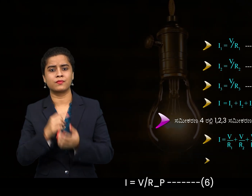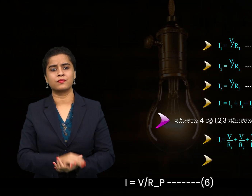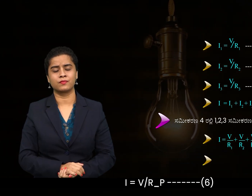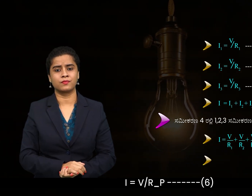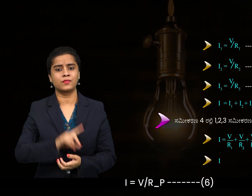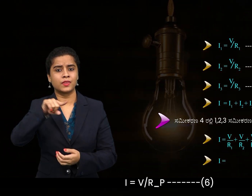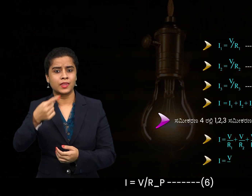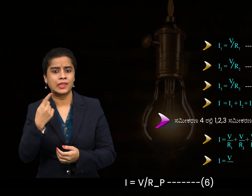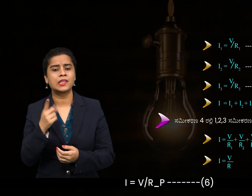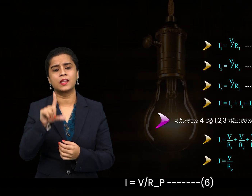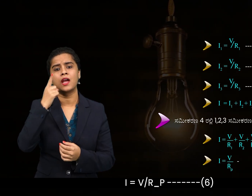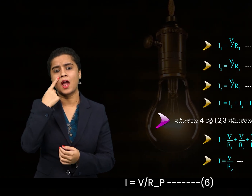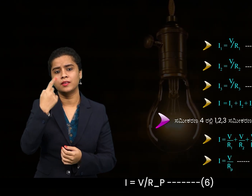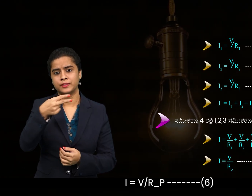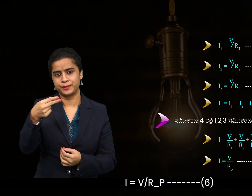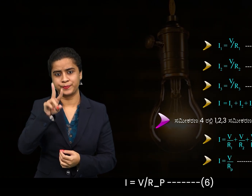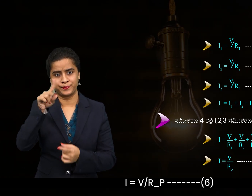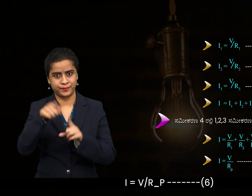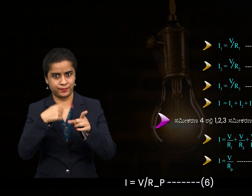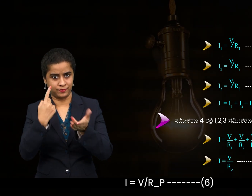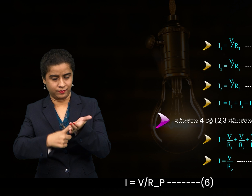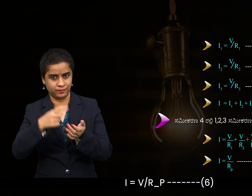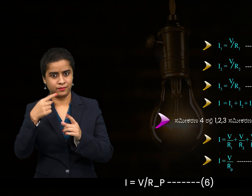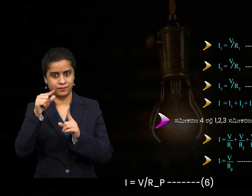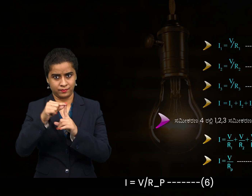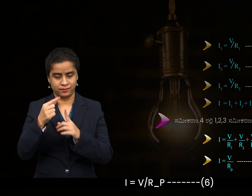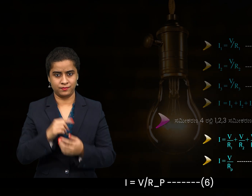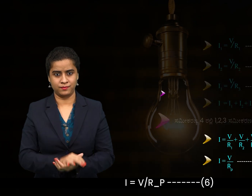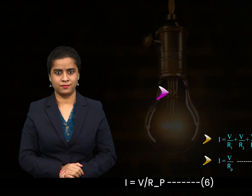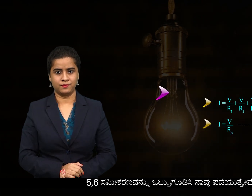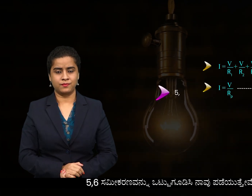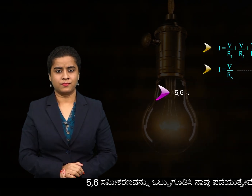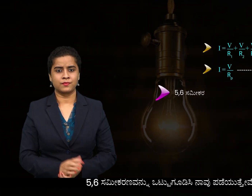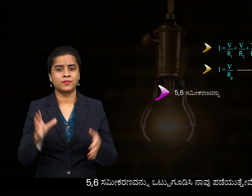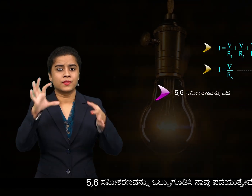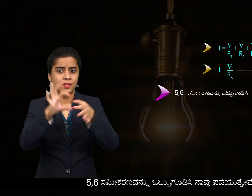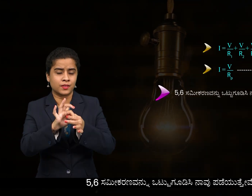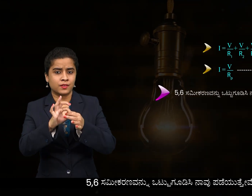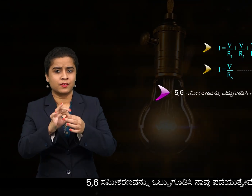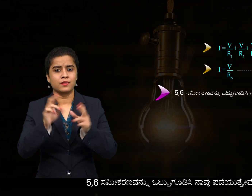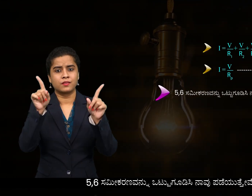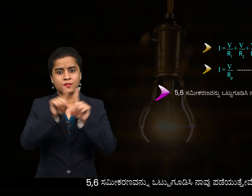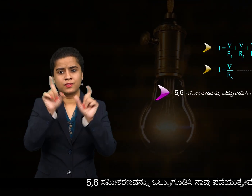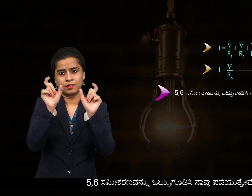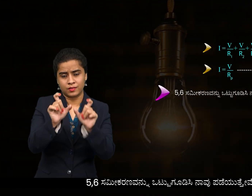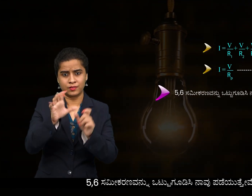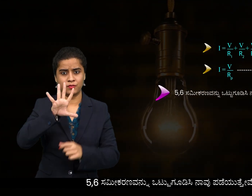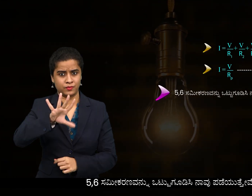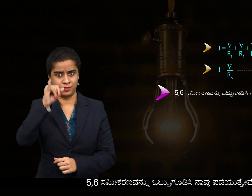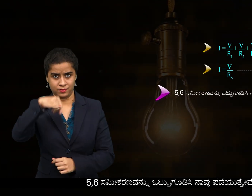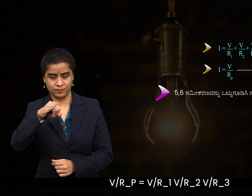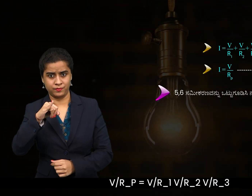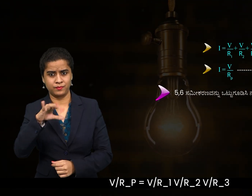ಆಗಿರಲಿ. I is equal to V by R underscore P. ಇದು 6. 5, 6 ಸಮೀಕರಣವನ್ನು ಒಟ್ಟುಗೂಡಿಸಿ